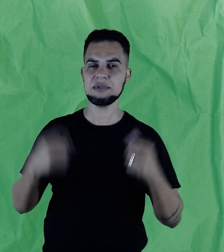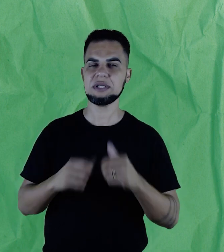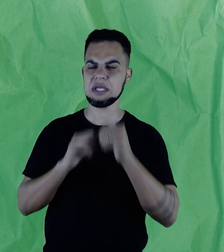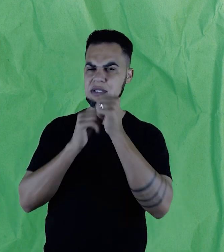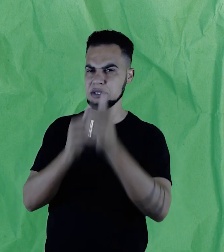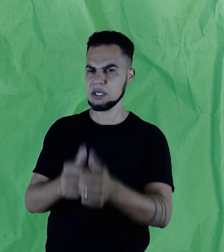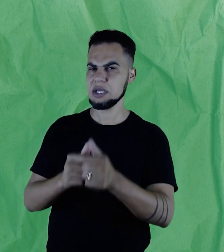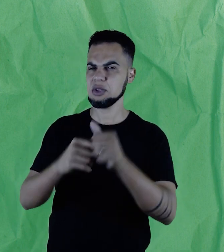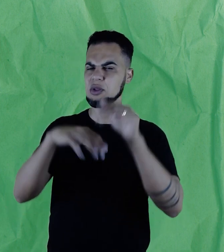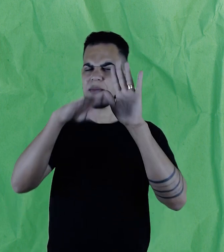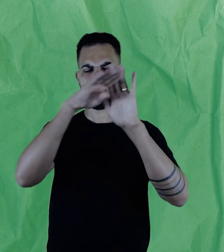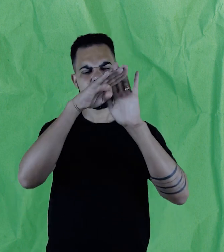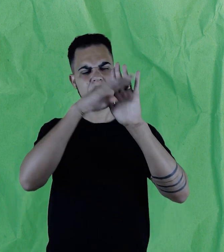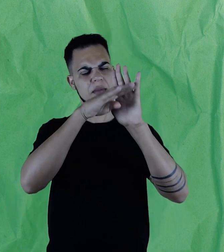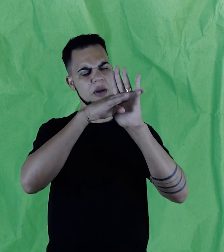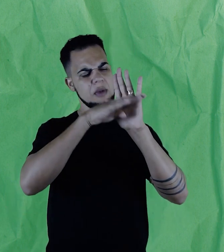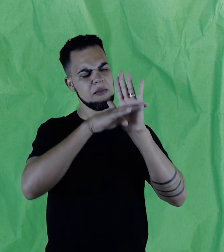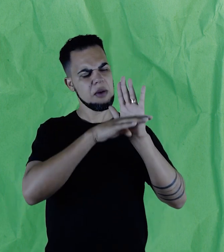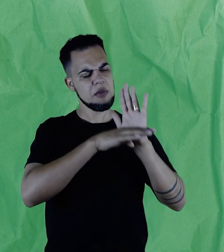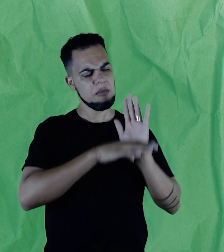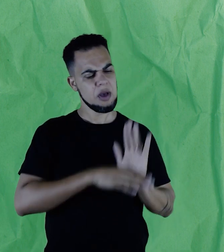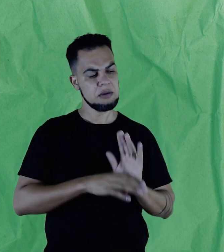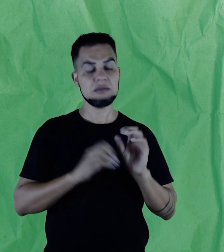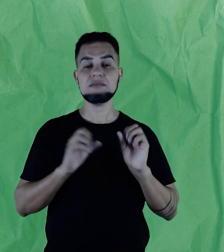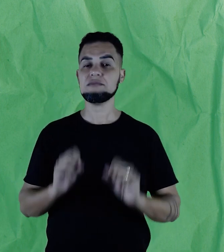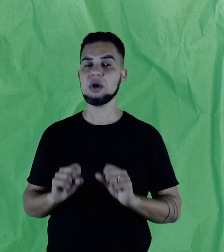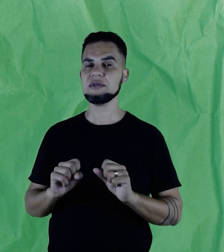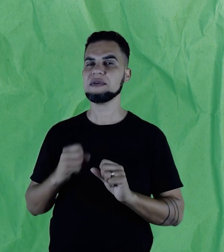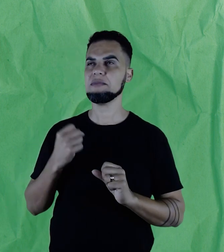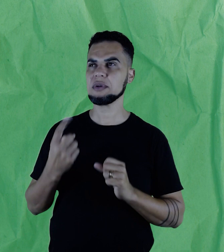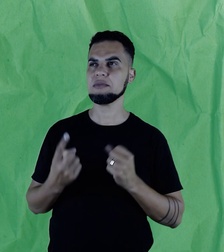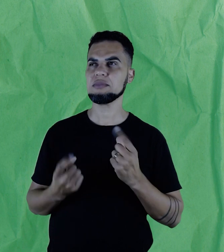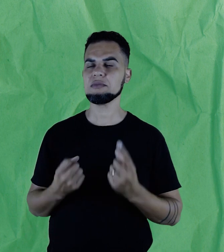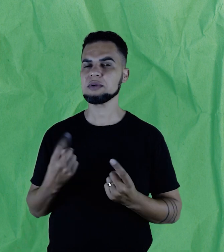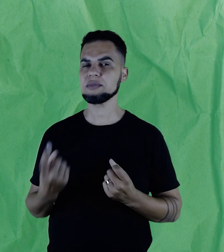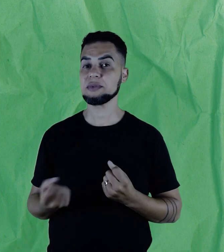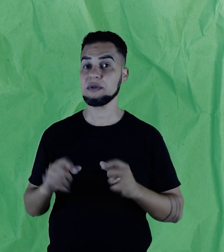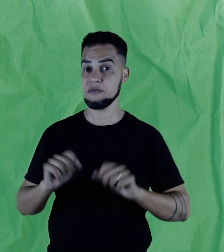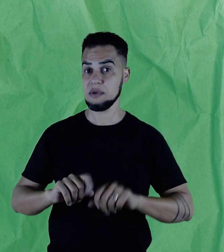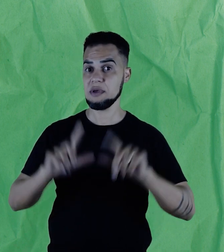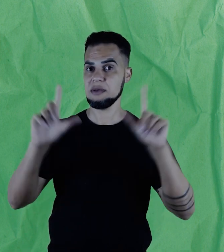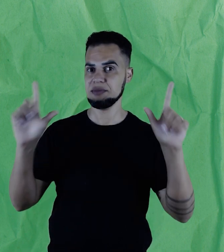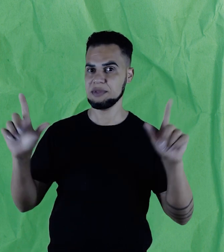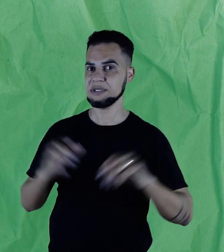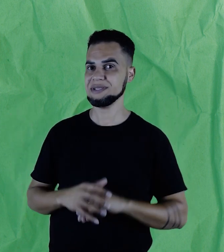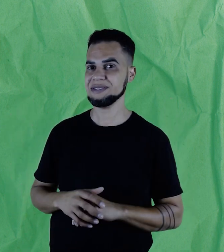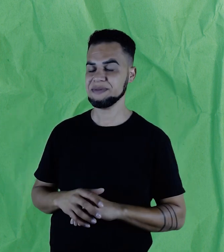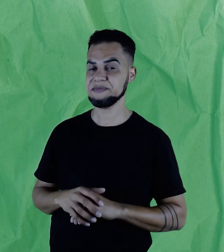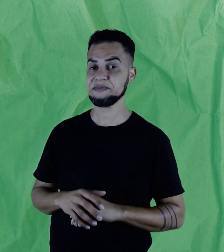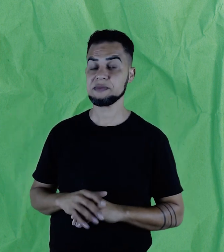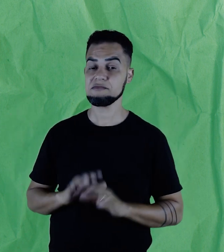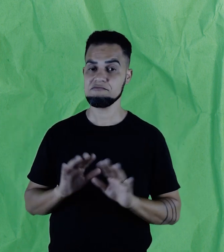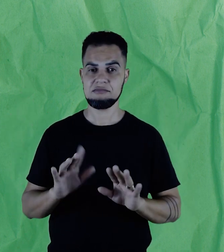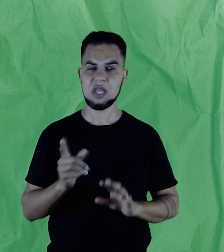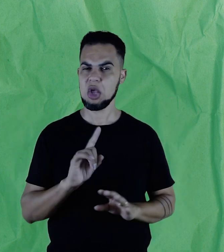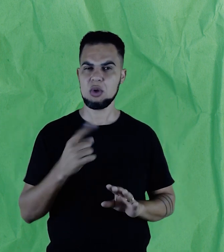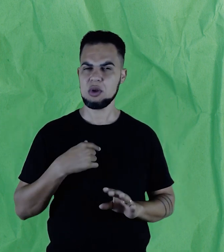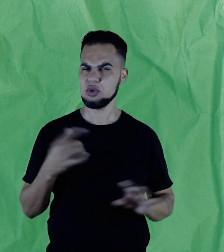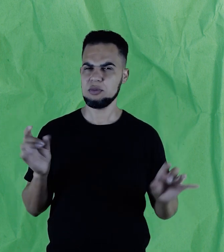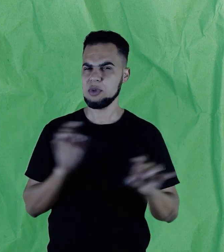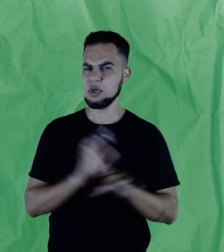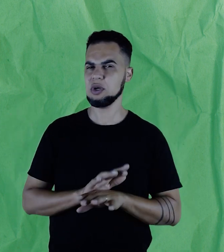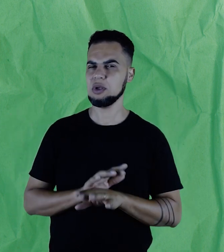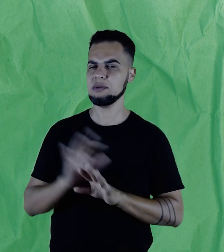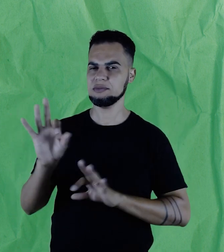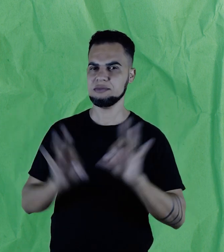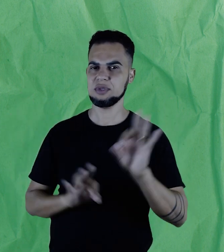tutorial e fazer tudo na mão, modificar um por um, eu vou abrir aqui o meu terminal, eu não estou com o